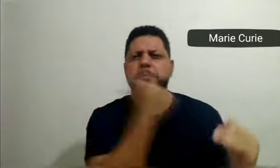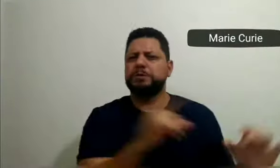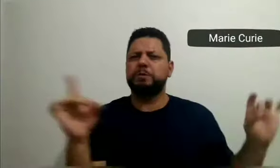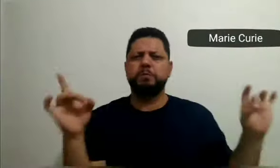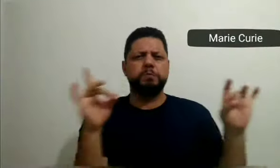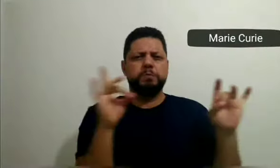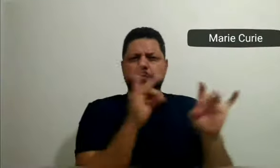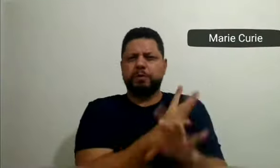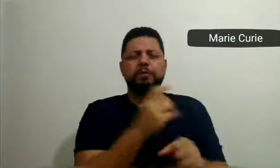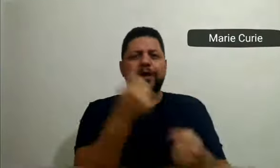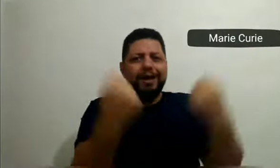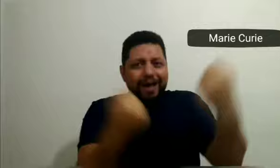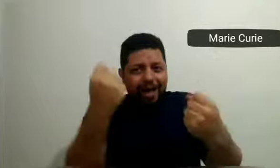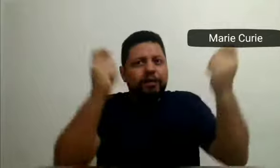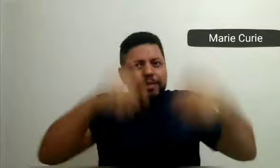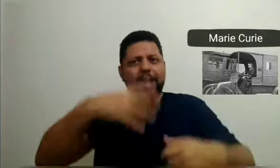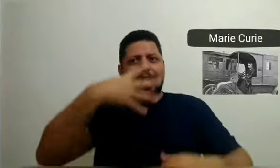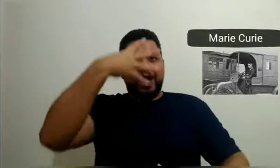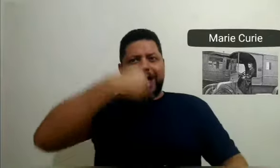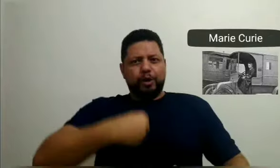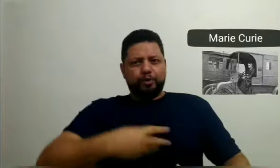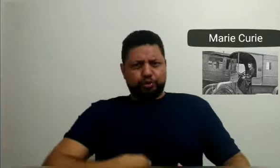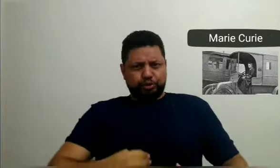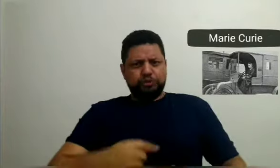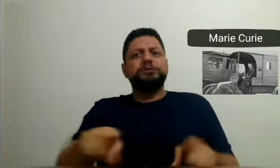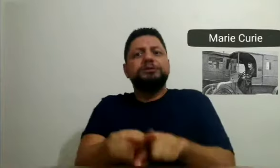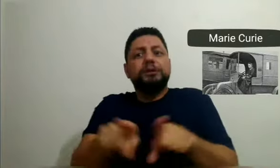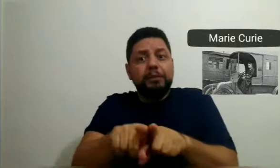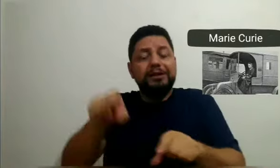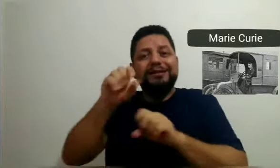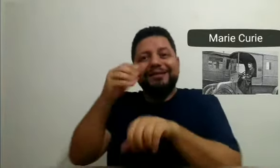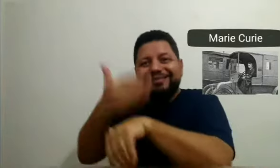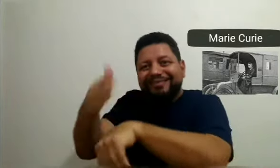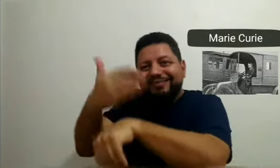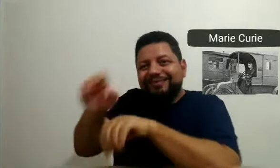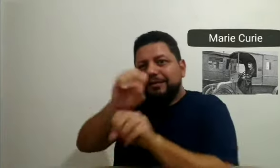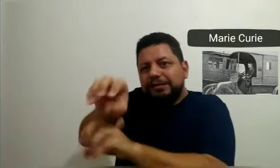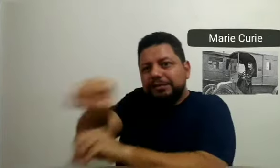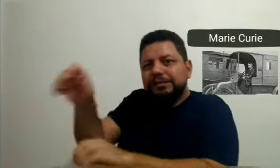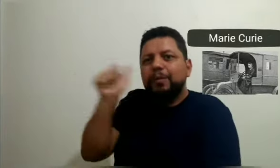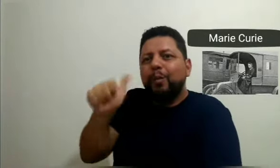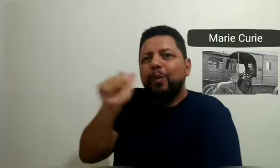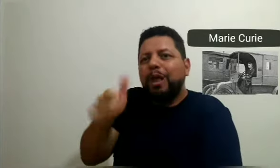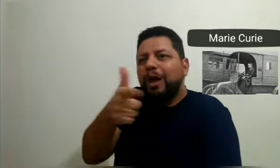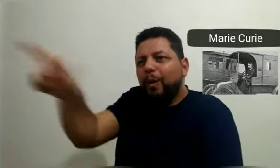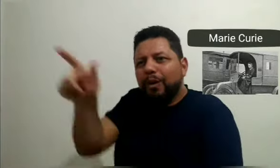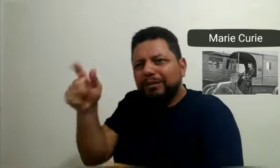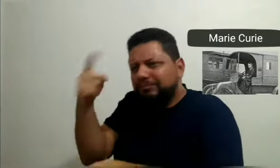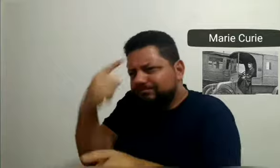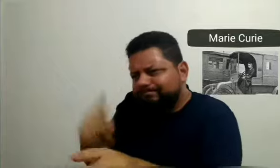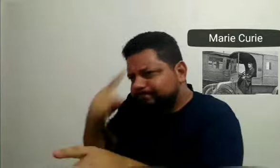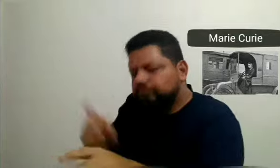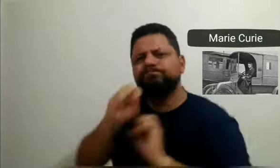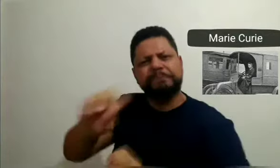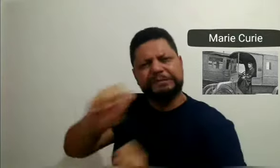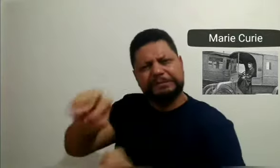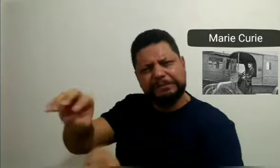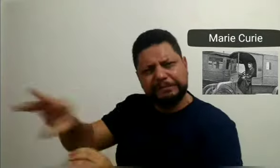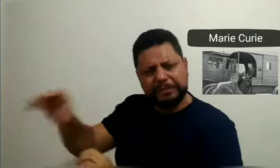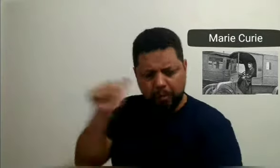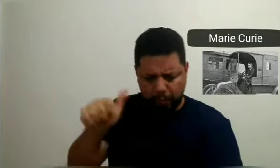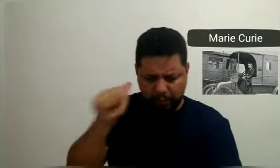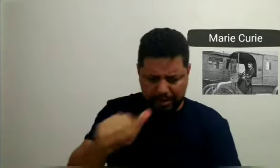carro que transportou o aparelho de raio-x até esses locais. também reuniu grupos de mulheres e